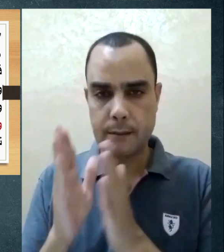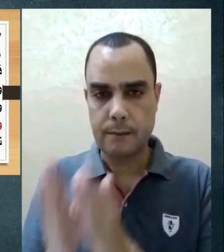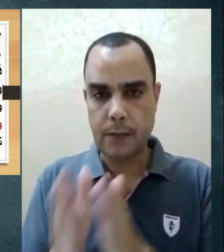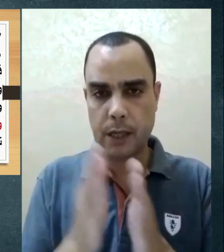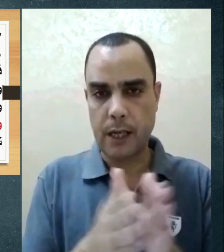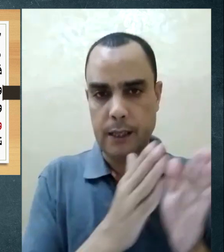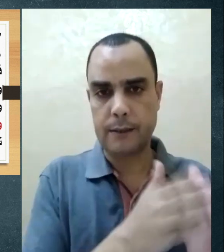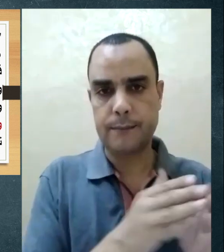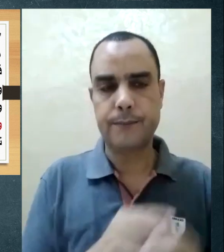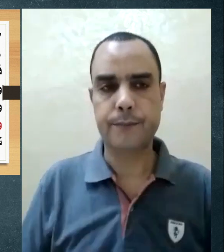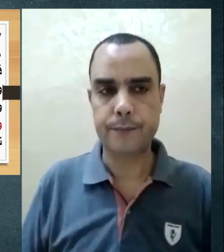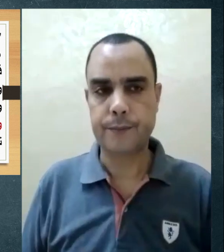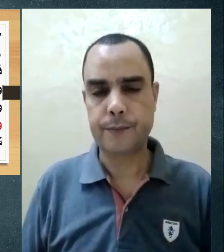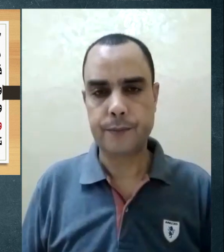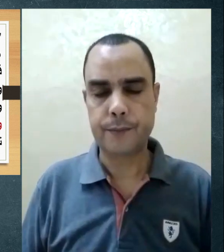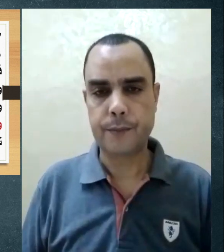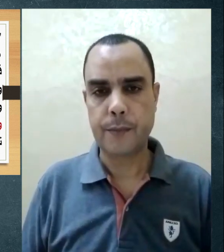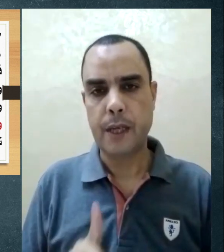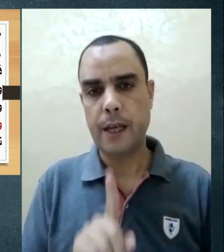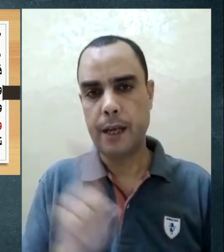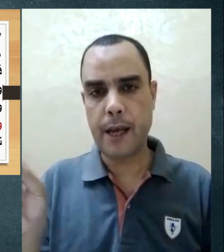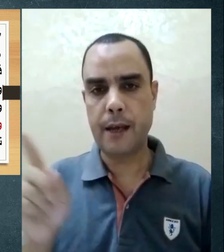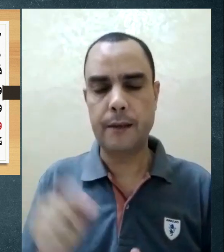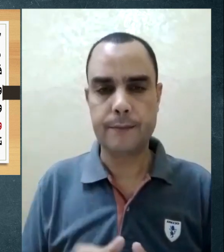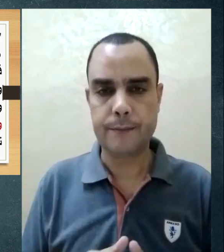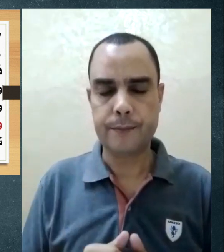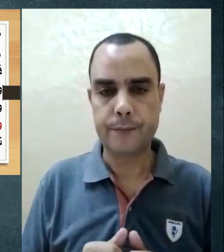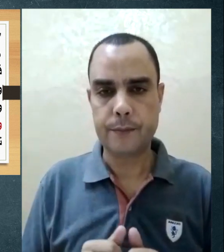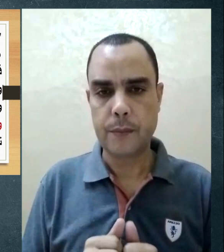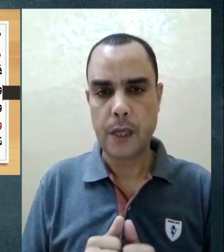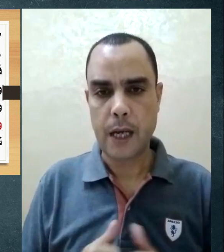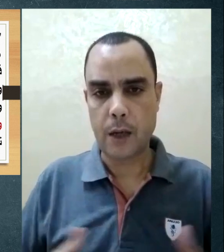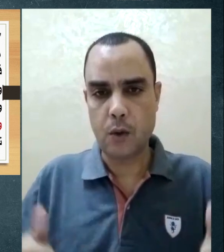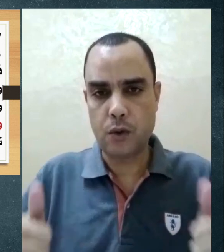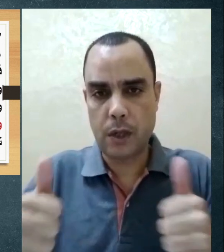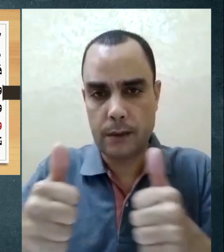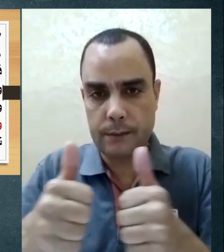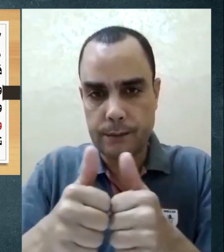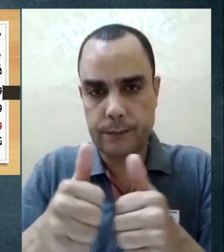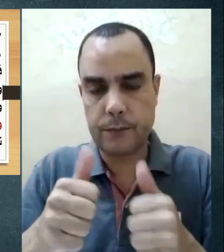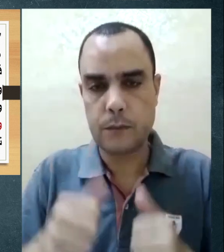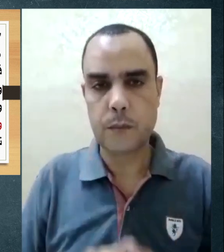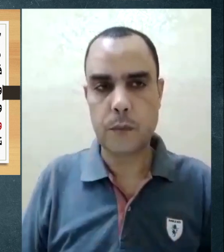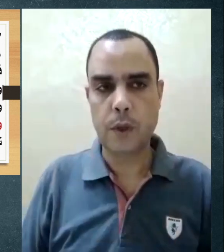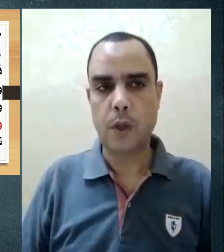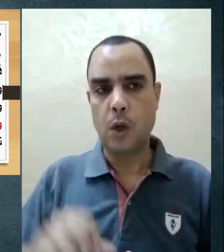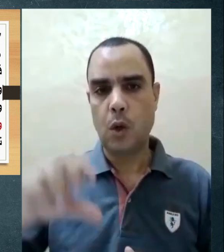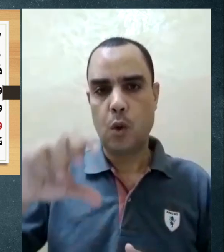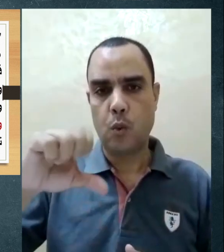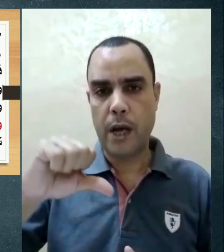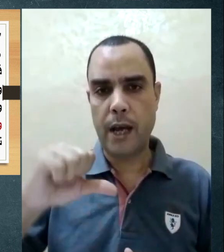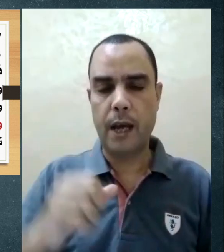بثلاث مراحل: هي الأسرة